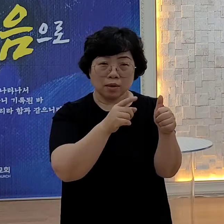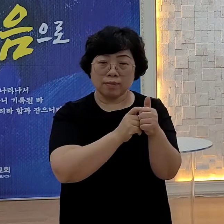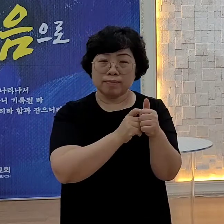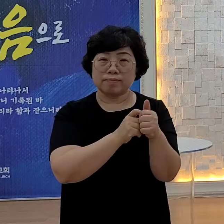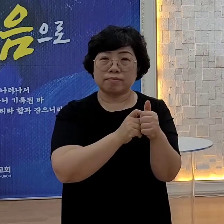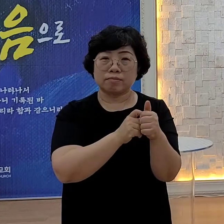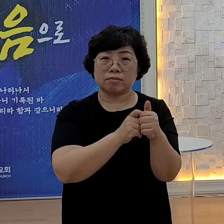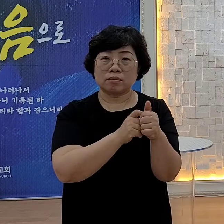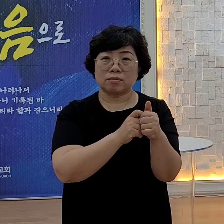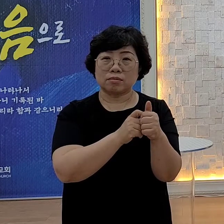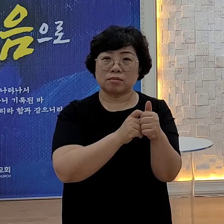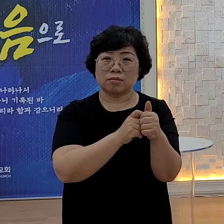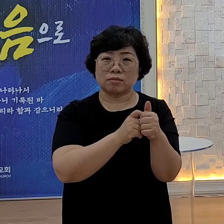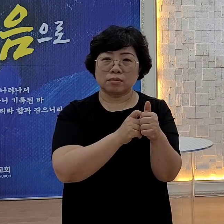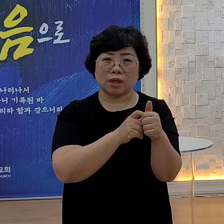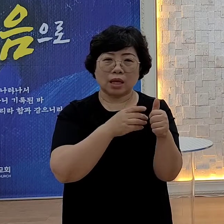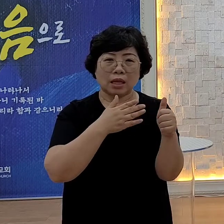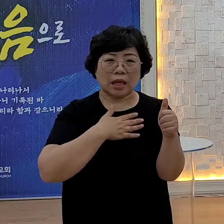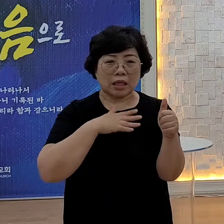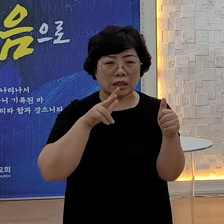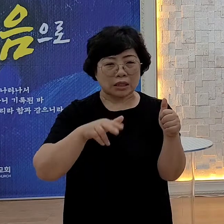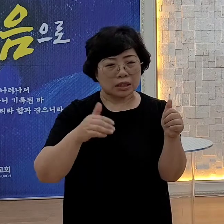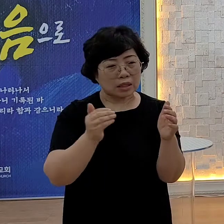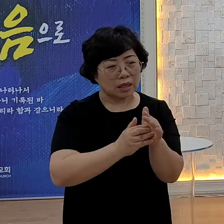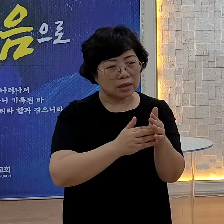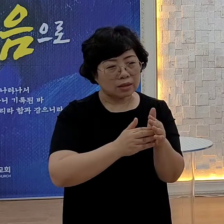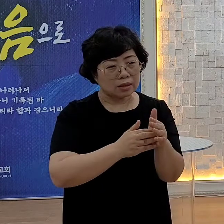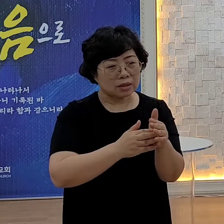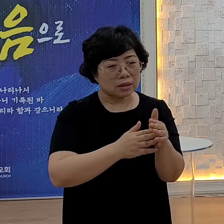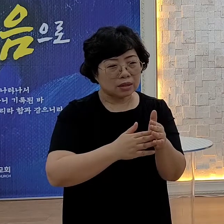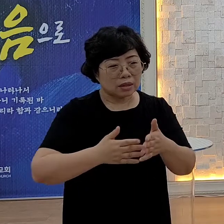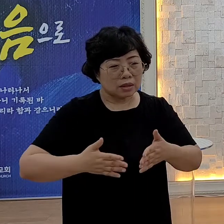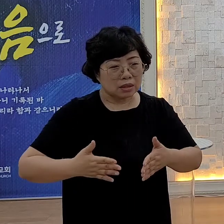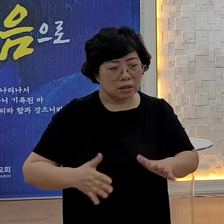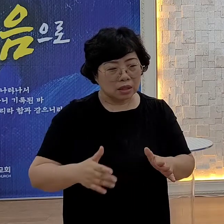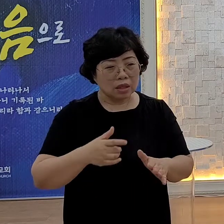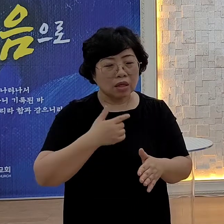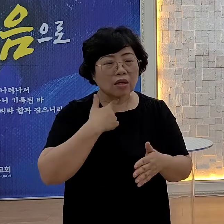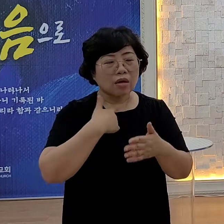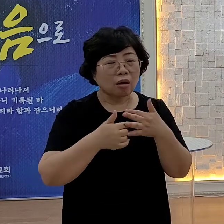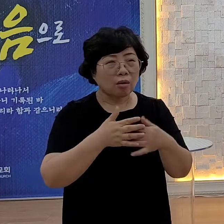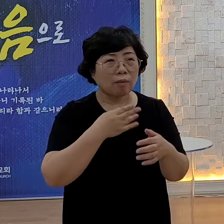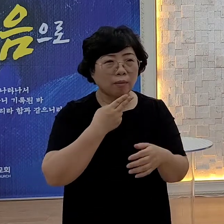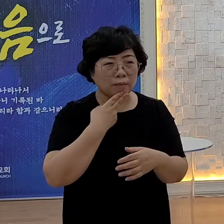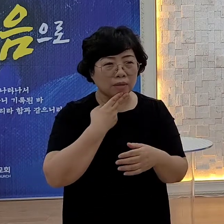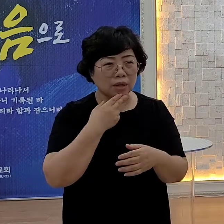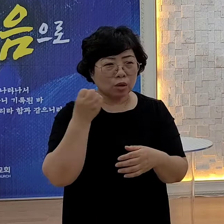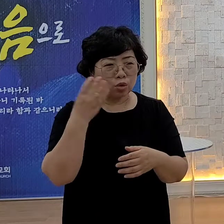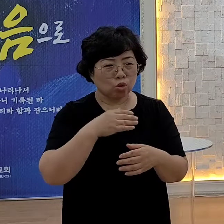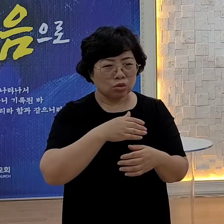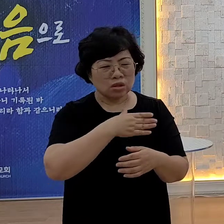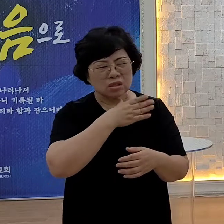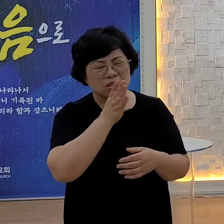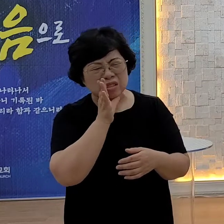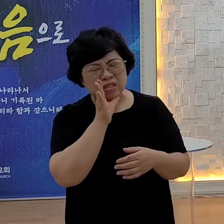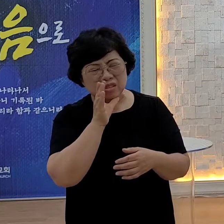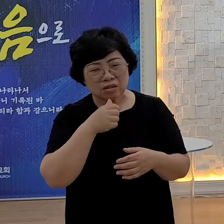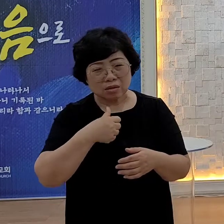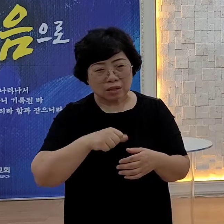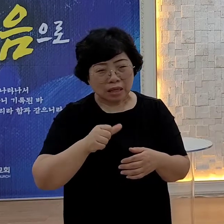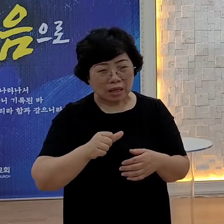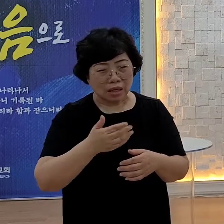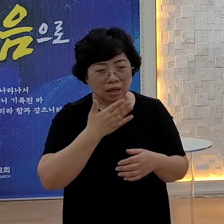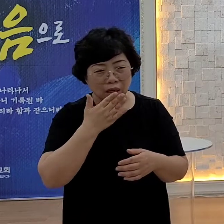정상일까요? 나는 지금까지 한 번도 이런 일을 내 주위에서 본 적이 없어. 이게 이성적인